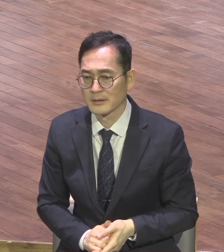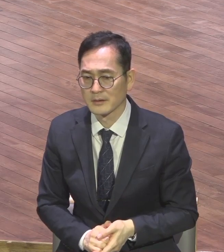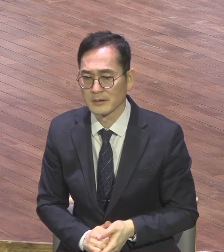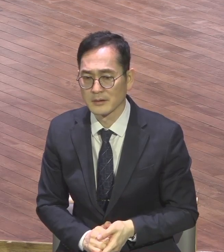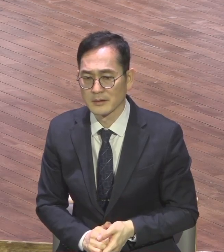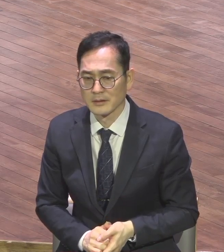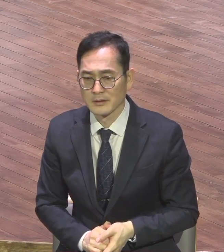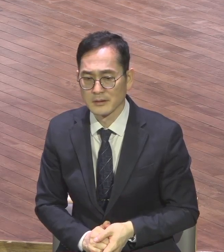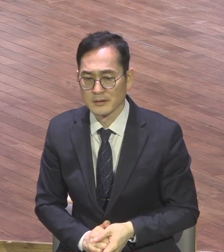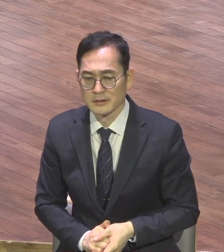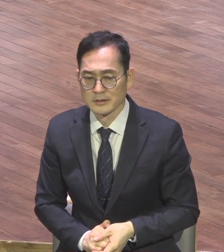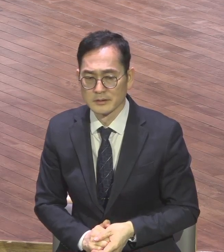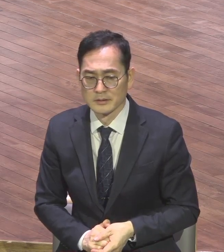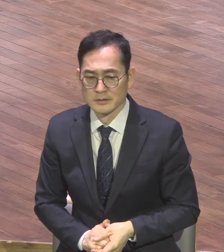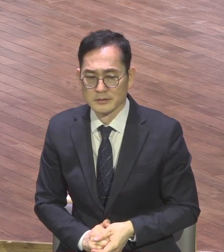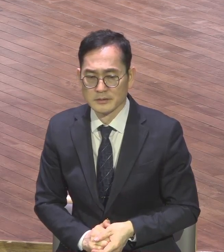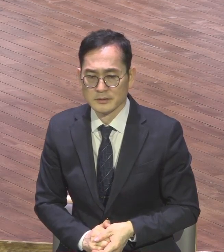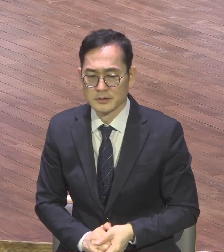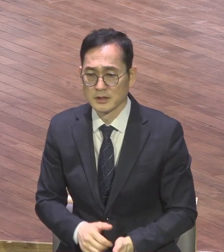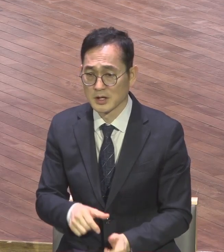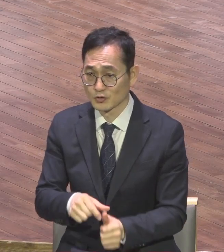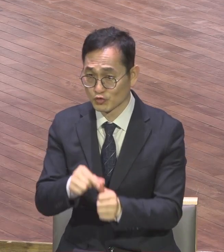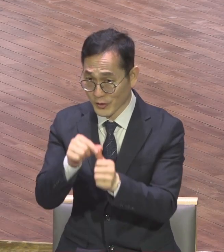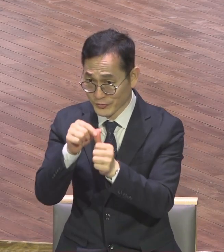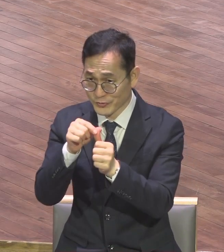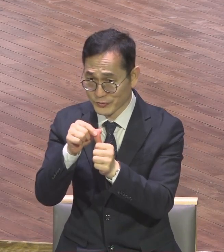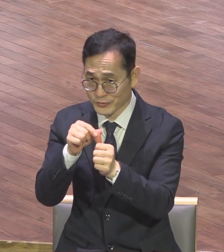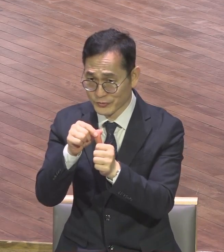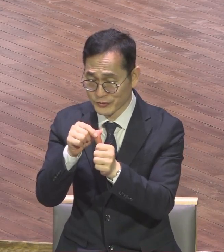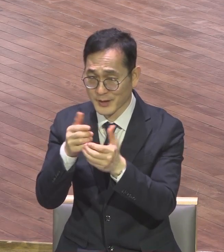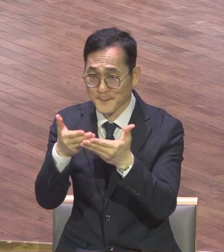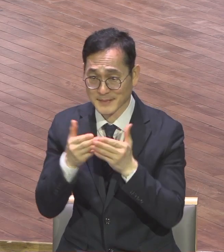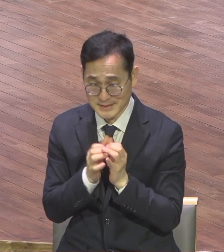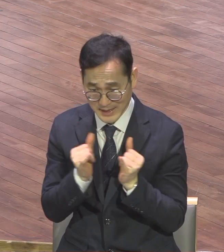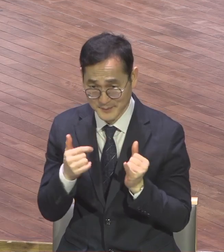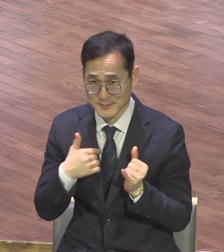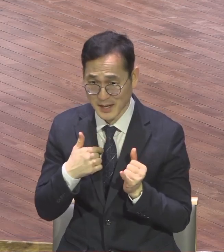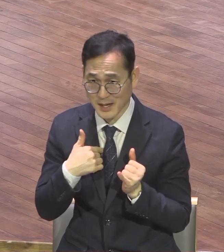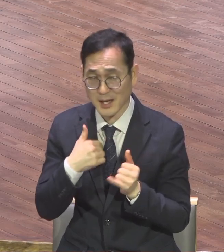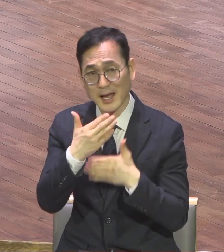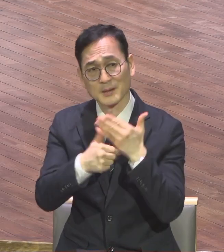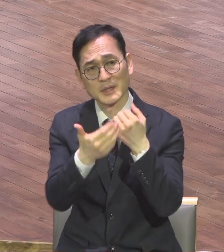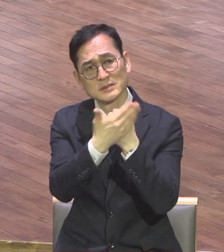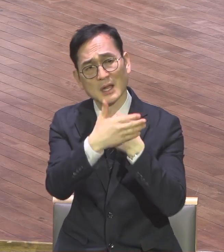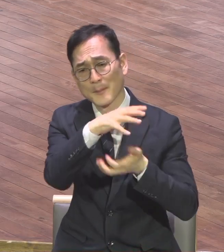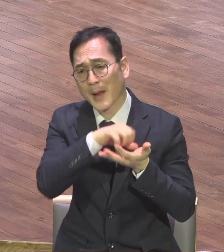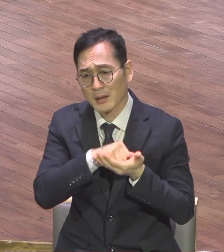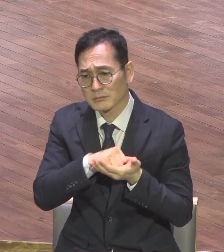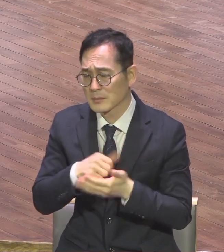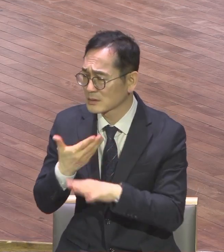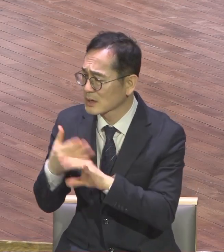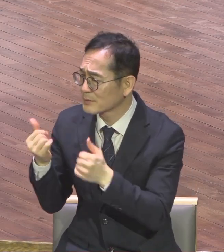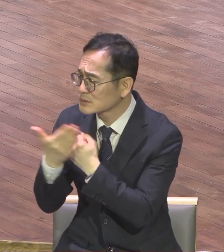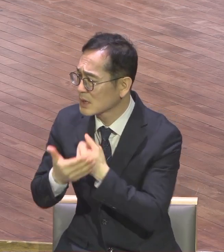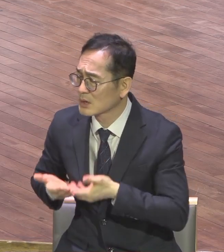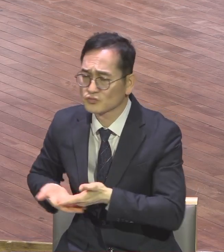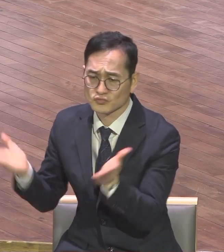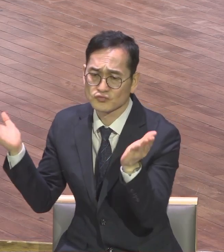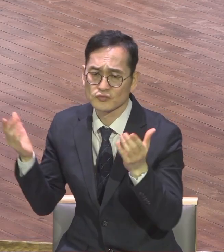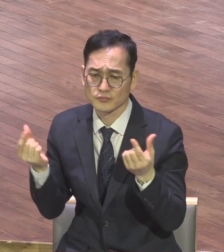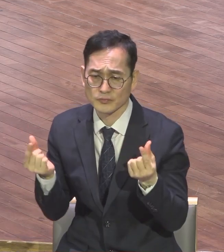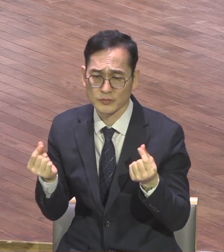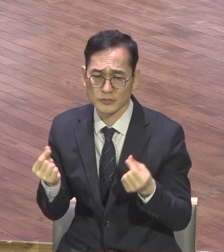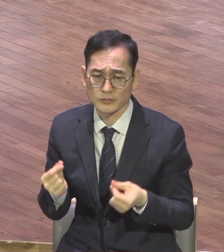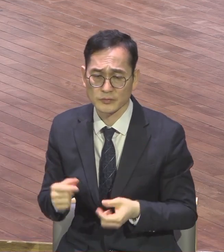거 아니에요. 구원받은 자의 신앙 양심이라고. 아멘. 그러니까 지금